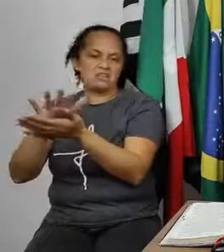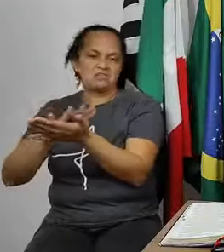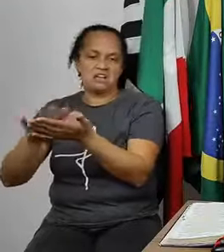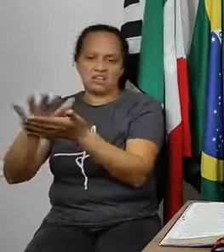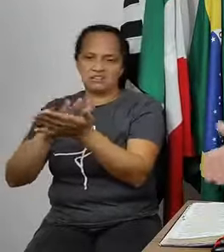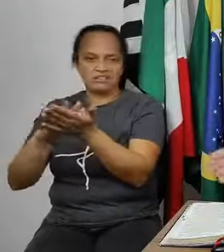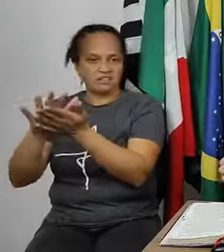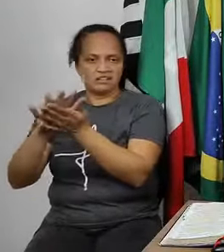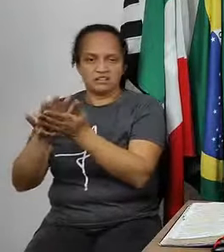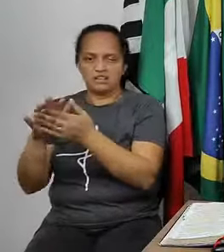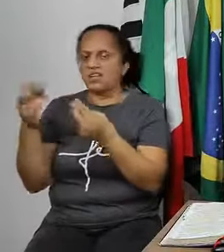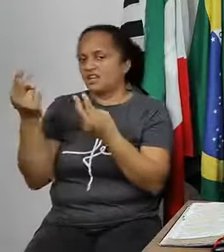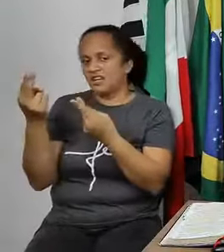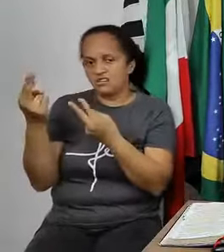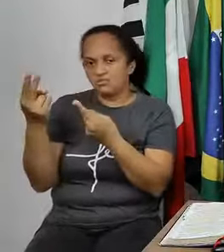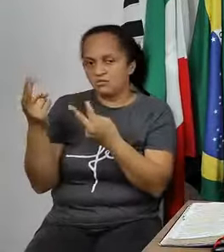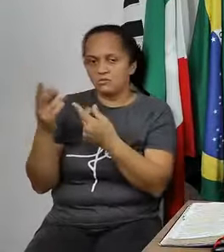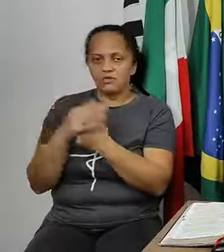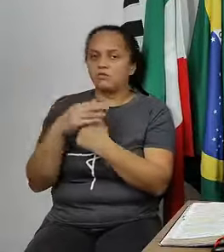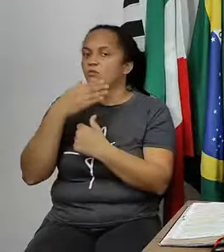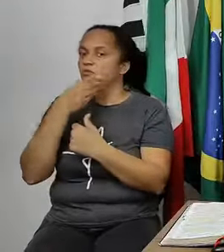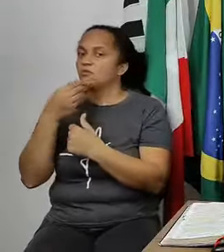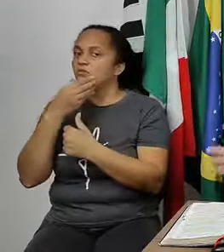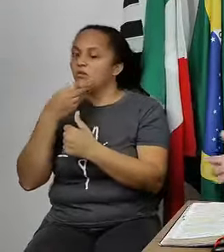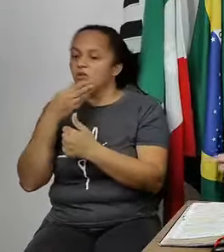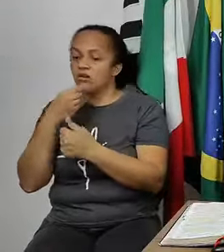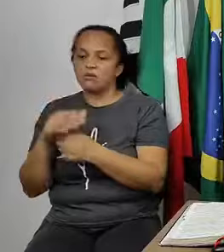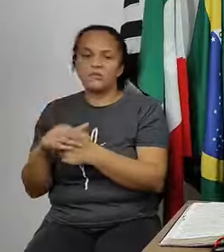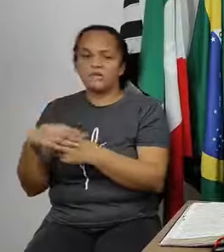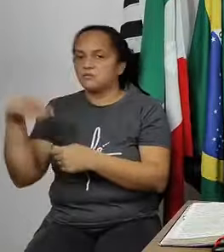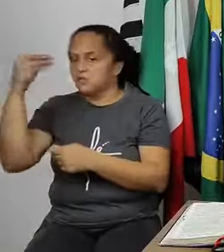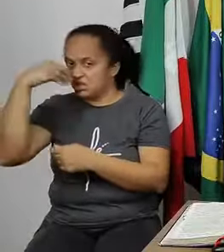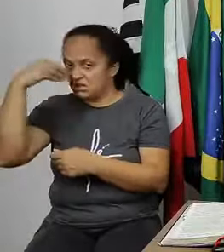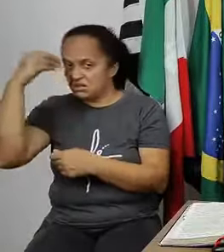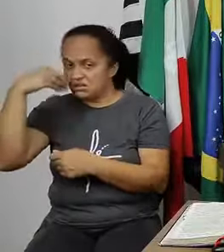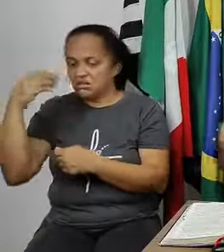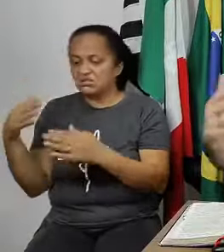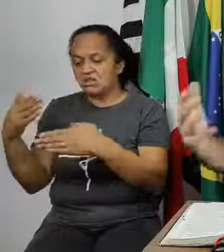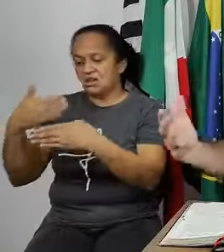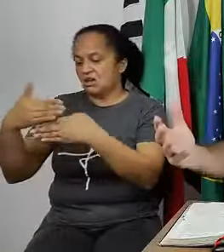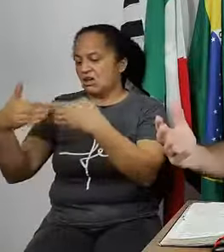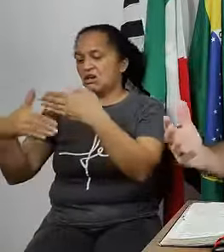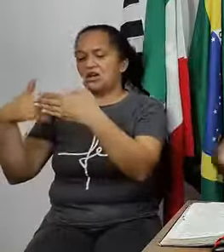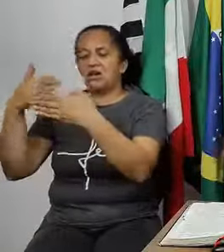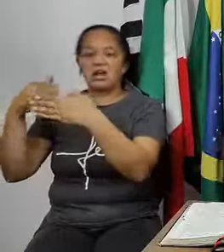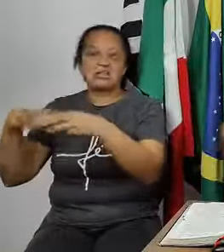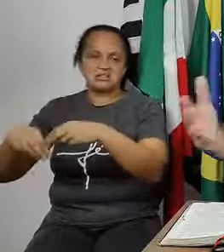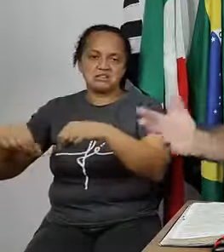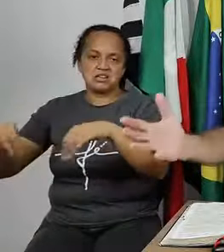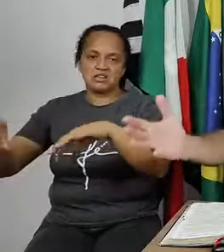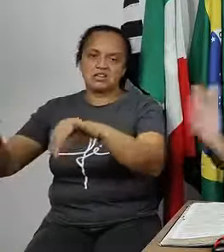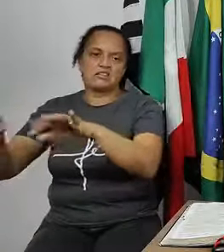fé, sobre areia. Que nada mais é do que teorias